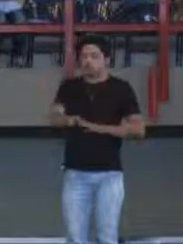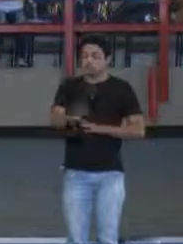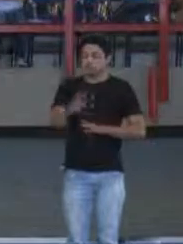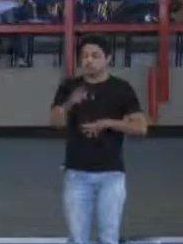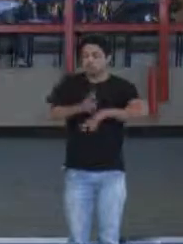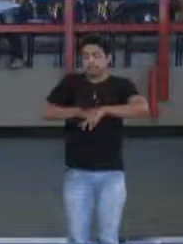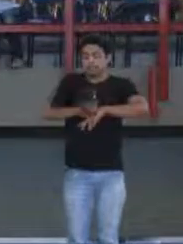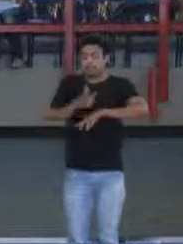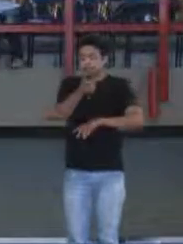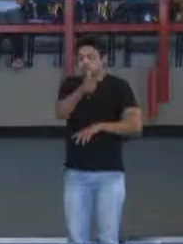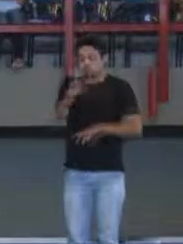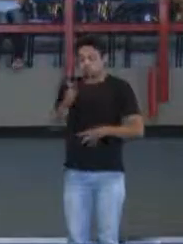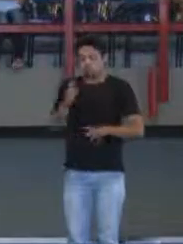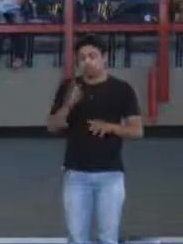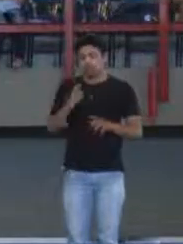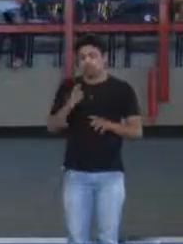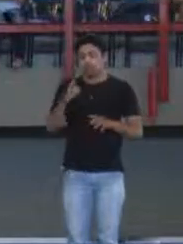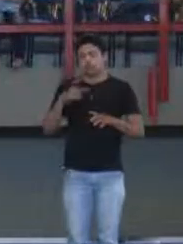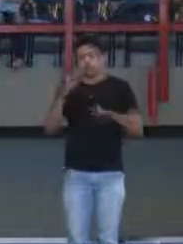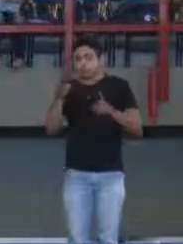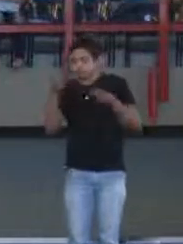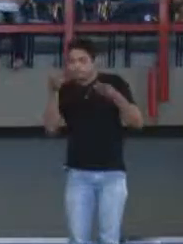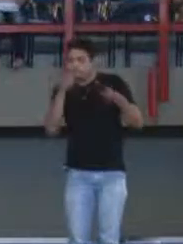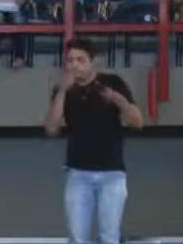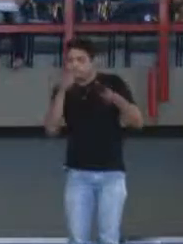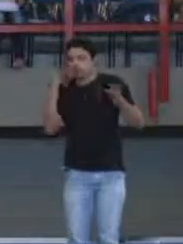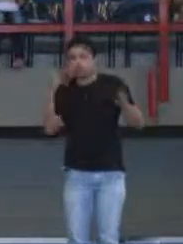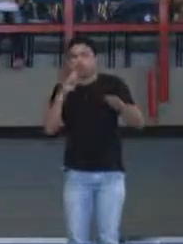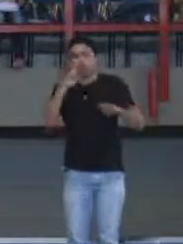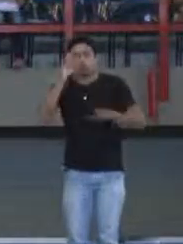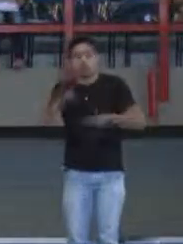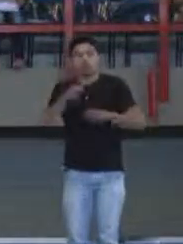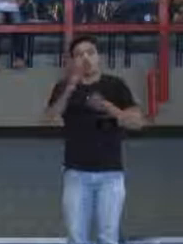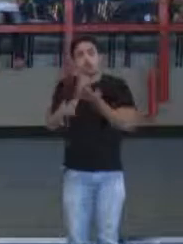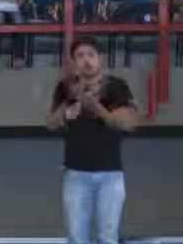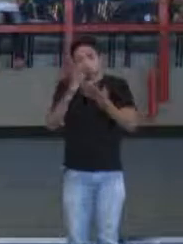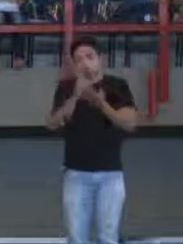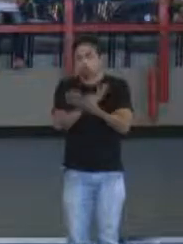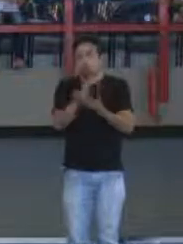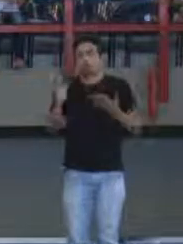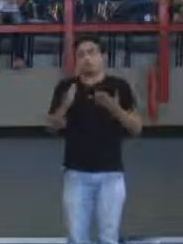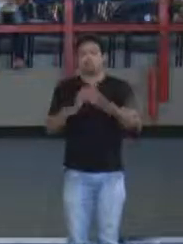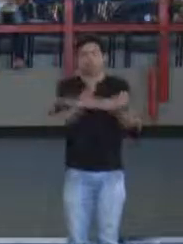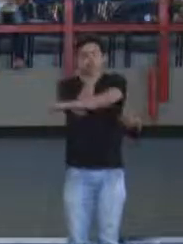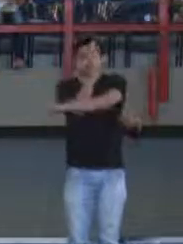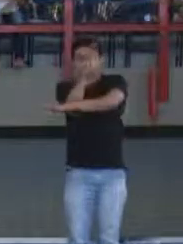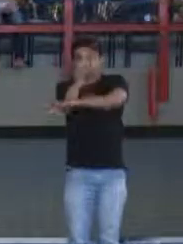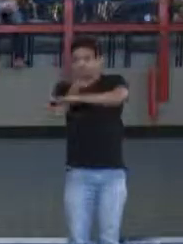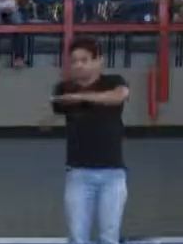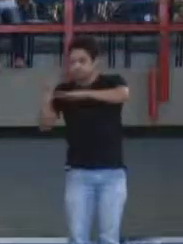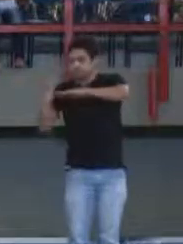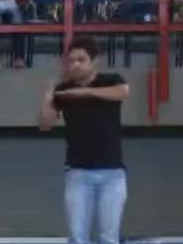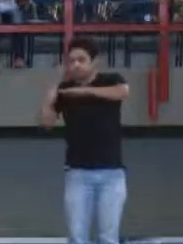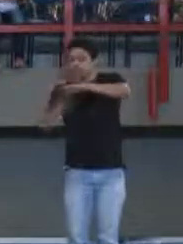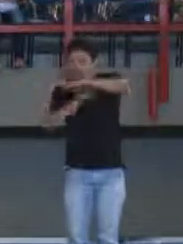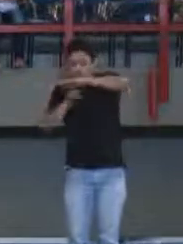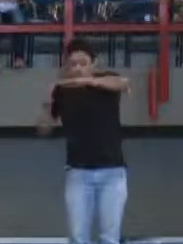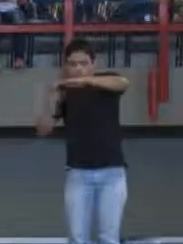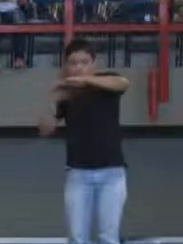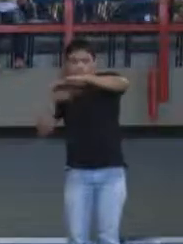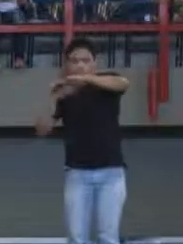ter esse dado, tá certo? Sem observar isso. Mas algumas questões, elas exigem que você leia